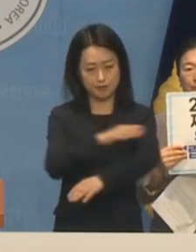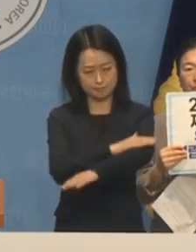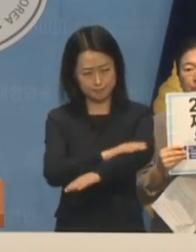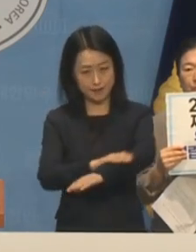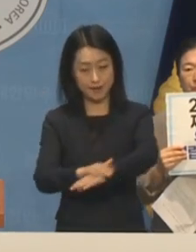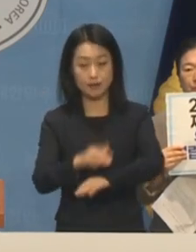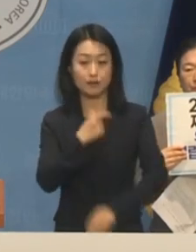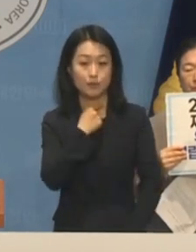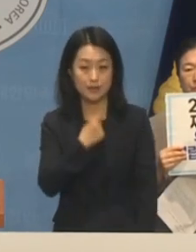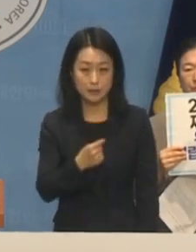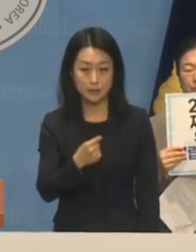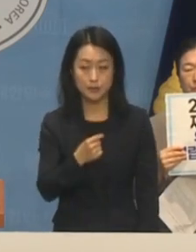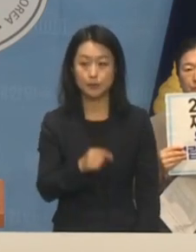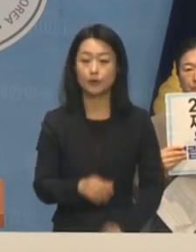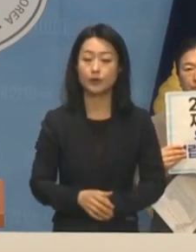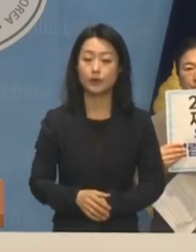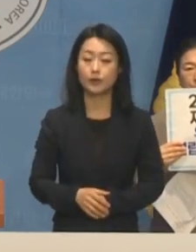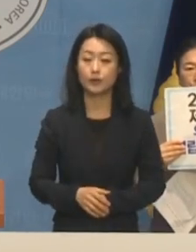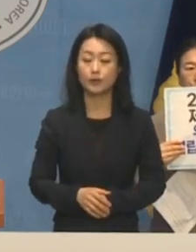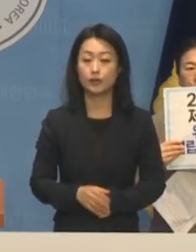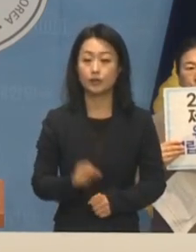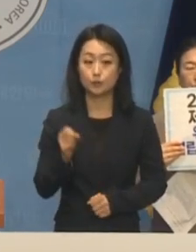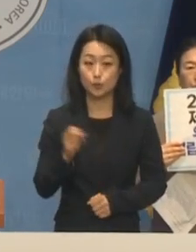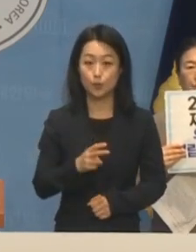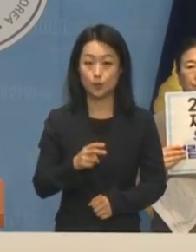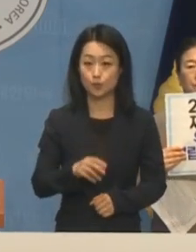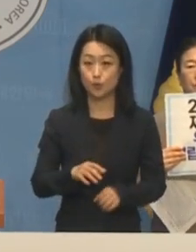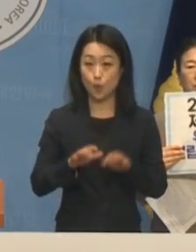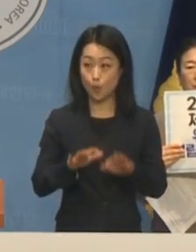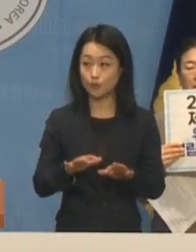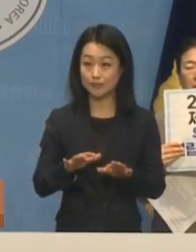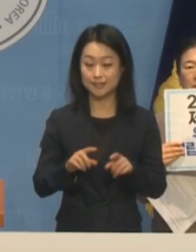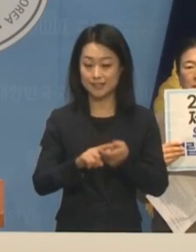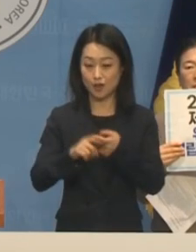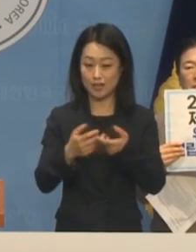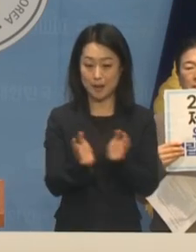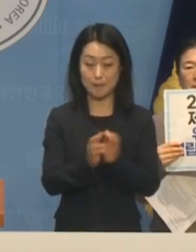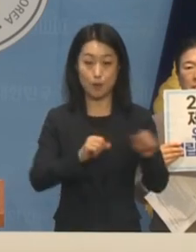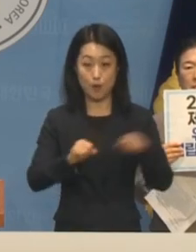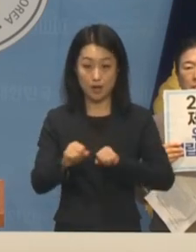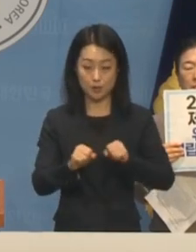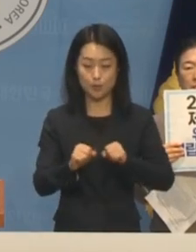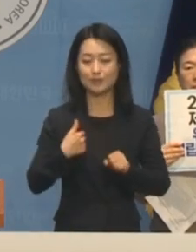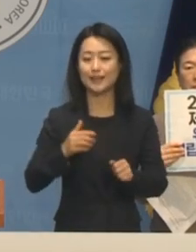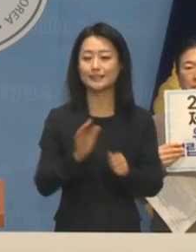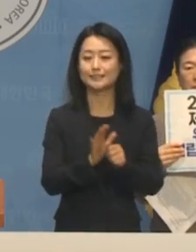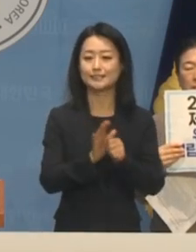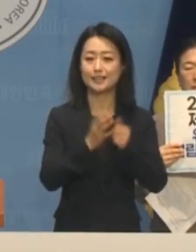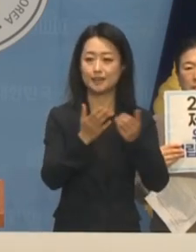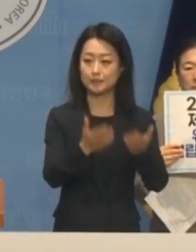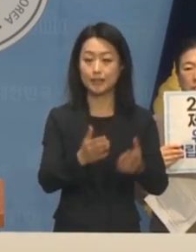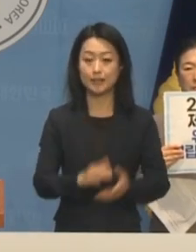있기를 기대하고 또 경실련의 이런 활동을 지지합니다. 오늘 기자회견은